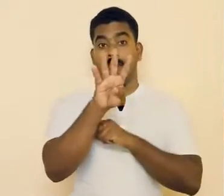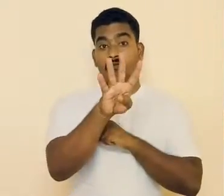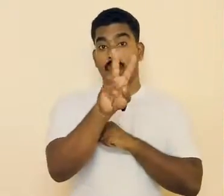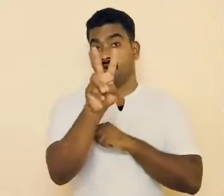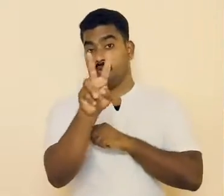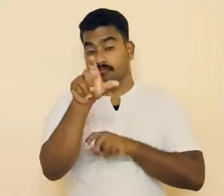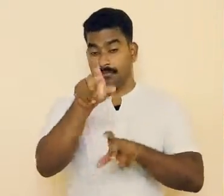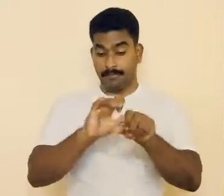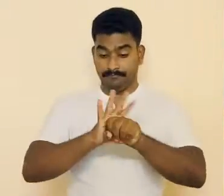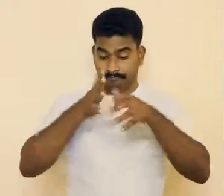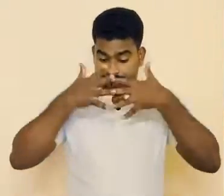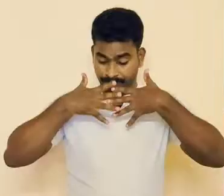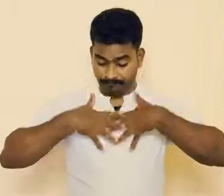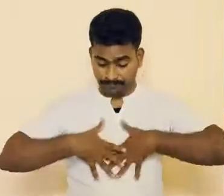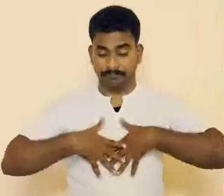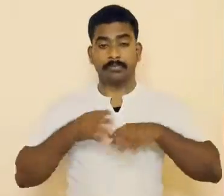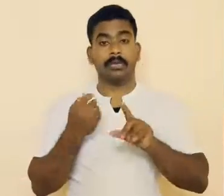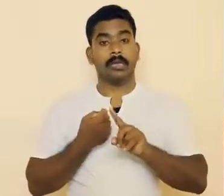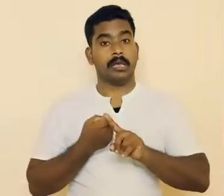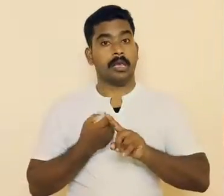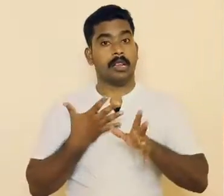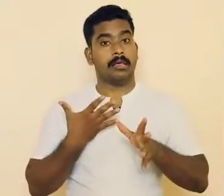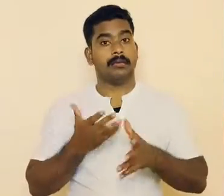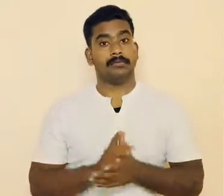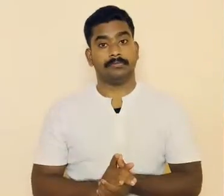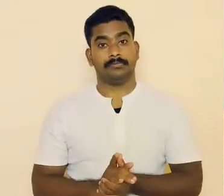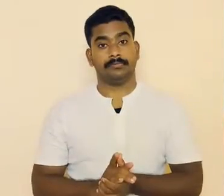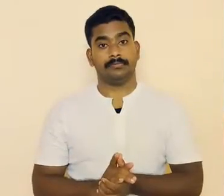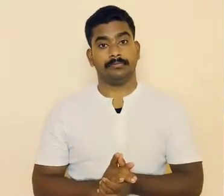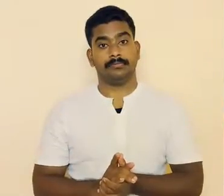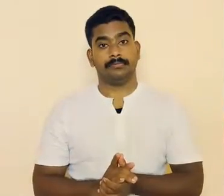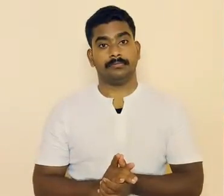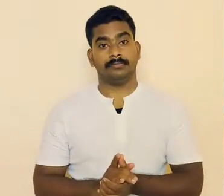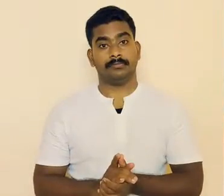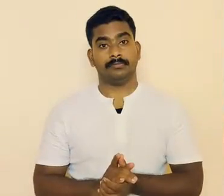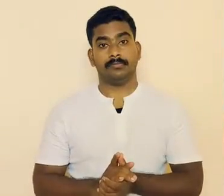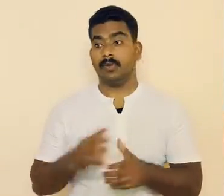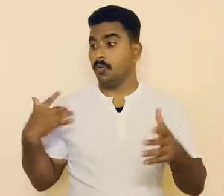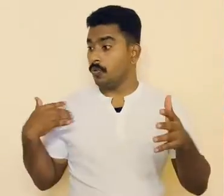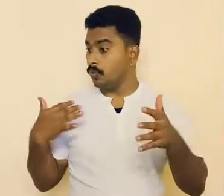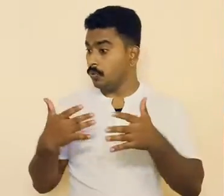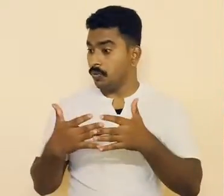സംസ്ഥാനത്ത് 42 പേർക്ക് കൂടി കോവിഡ് രോഗബാധ സ്ഥിരീകരിച്ചു.